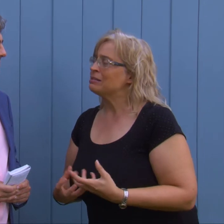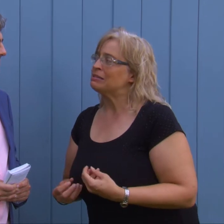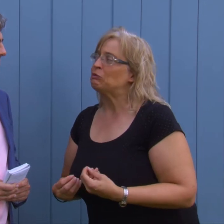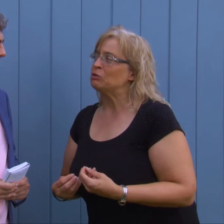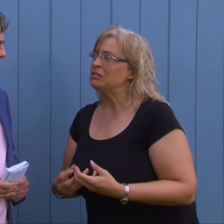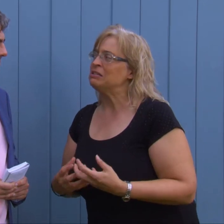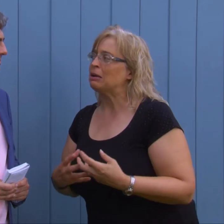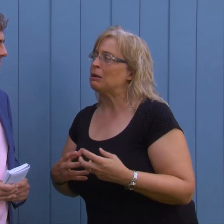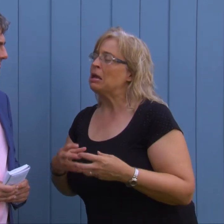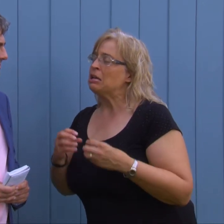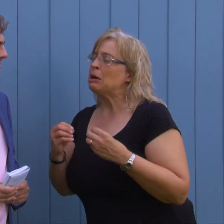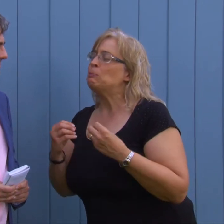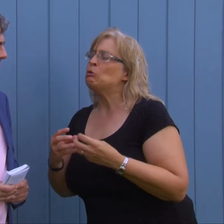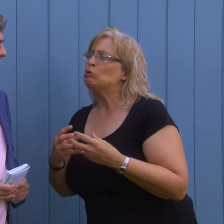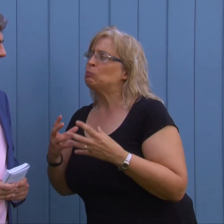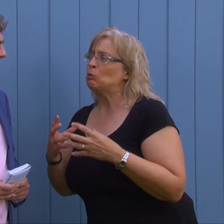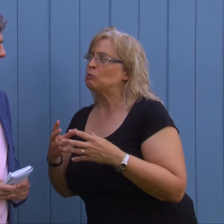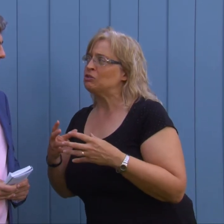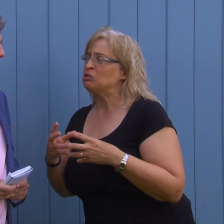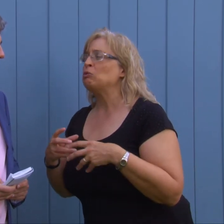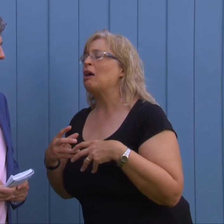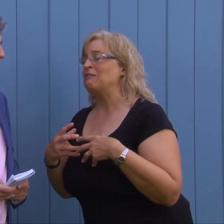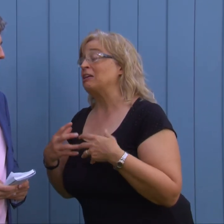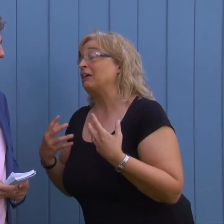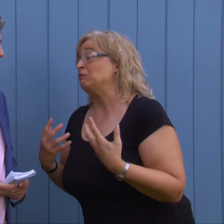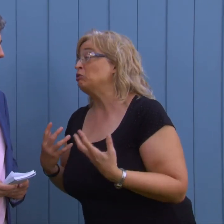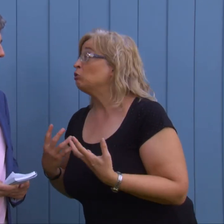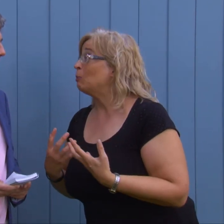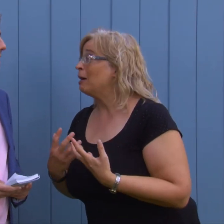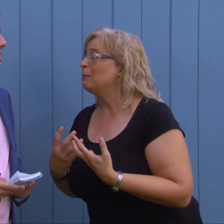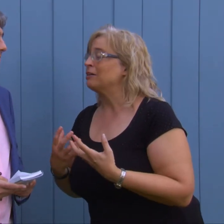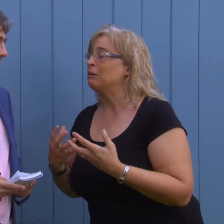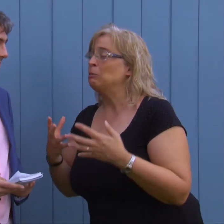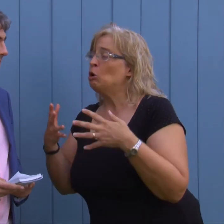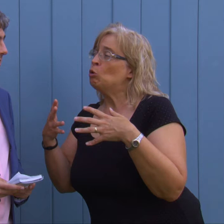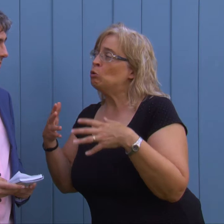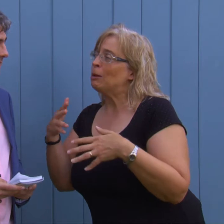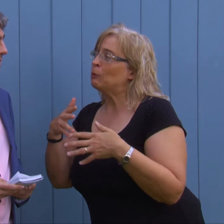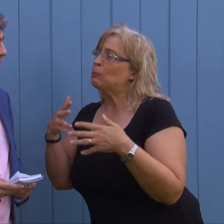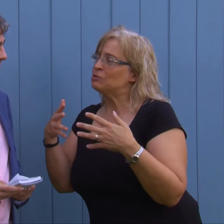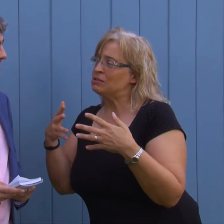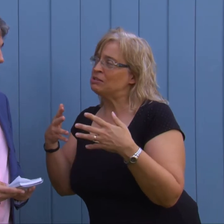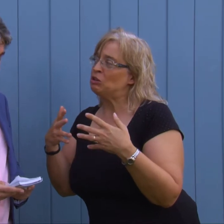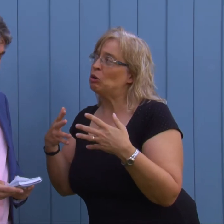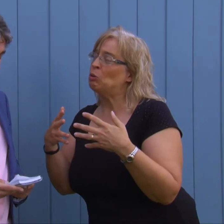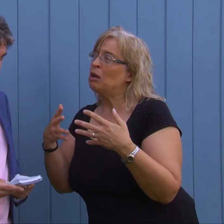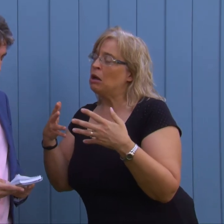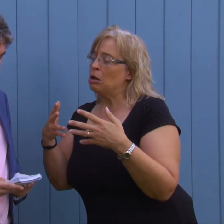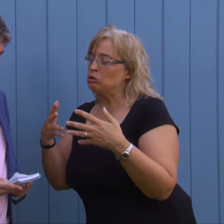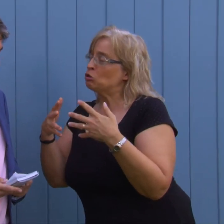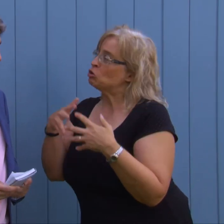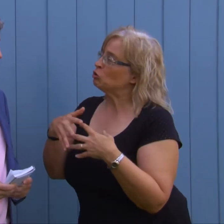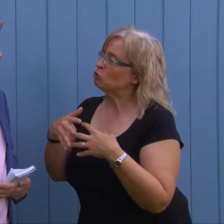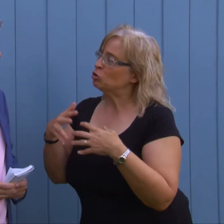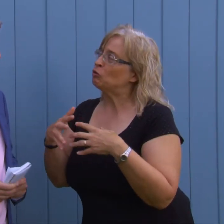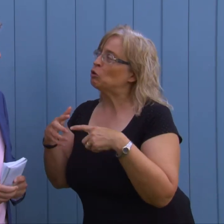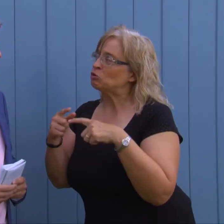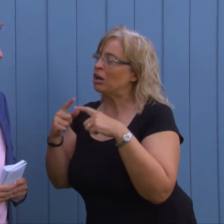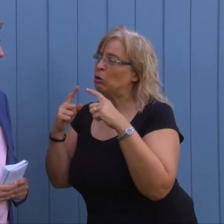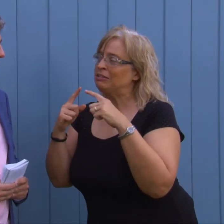cette fois-ci, c'est qu'il y a beaucoup de propositions avec la révision globale, par exemple, oui, où les propositions se chevauchent. Alors, des